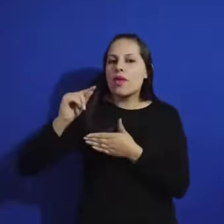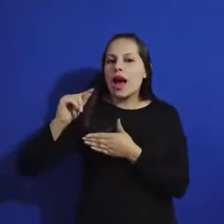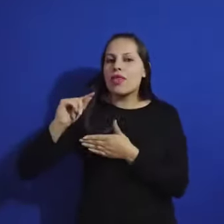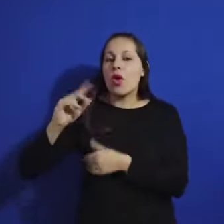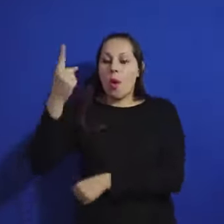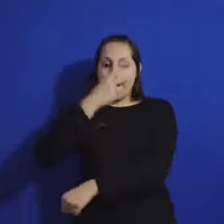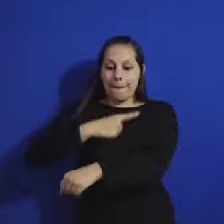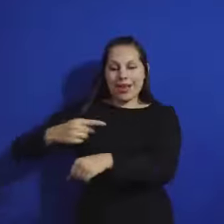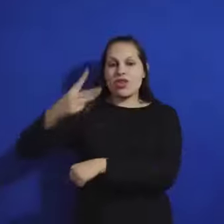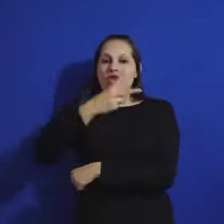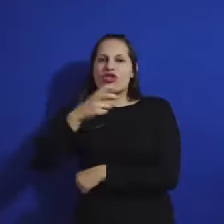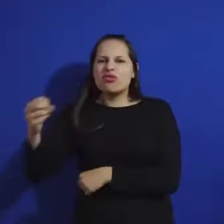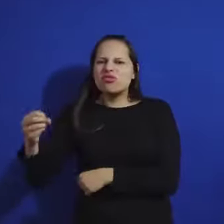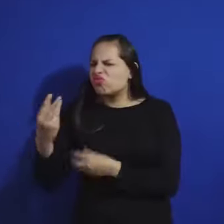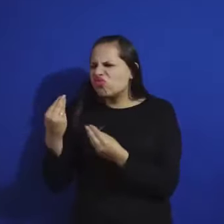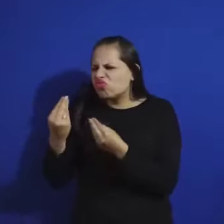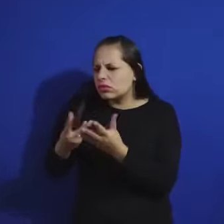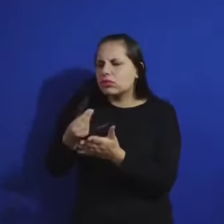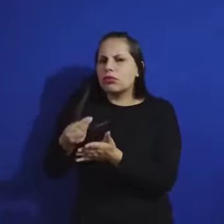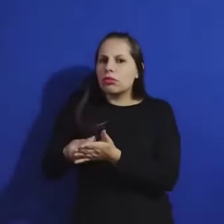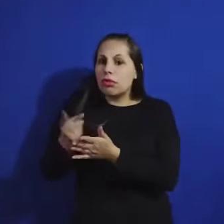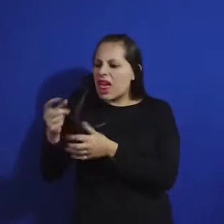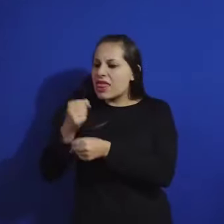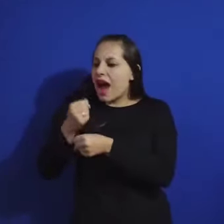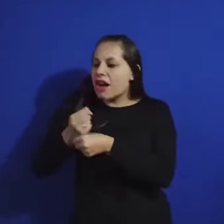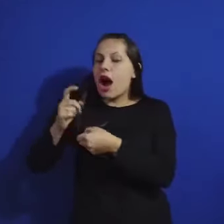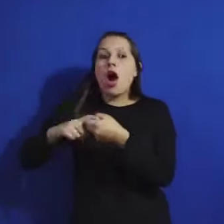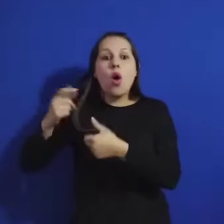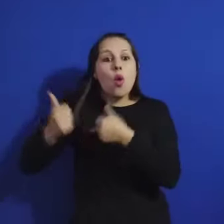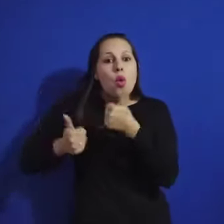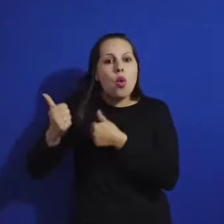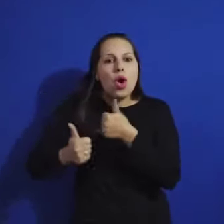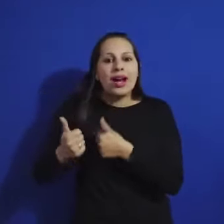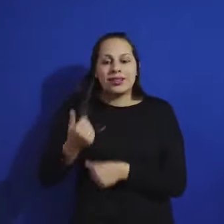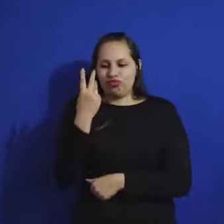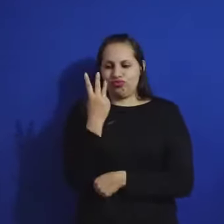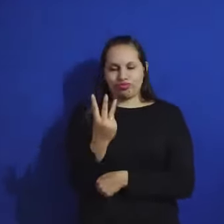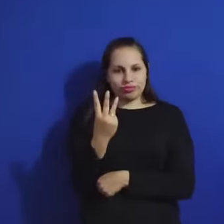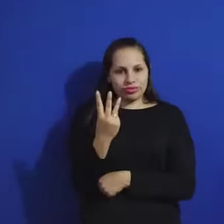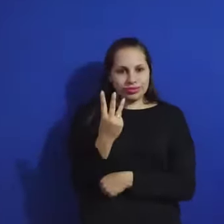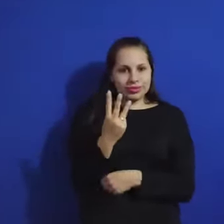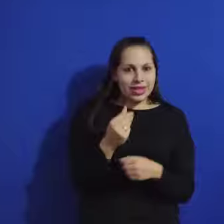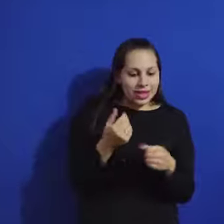para hacer las ilustraciones de las tres historias ganadoras en las otras categorías